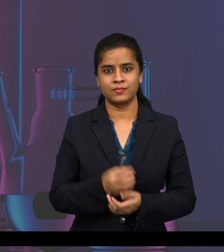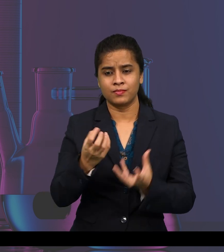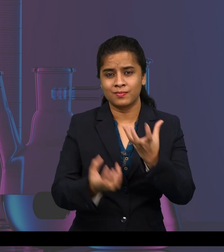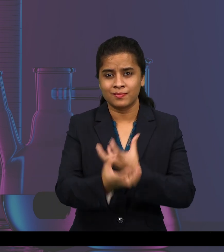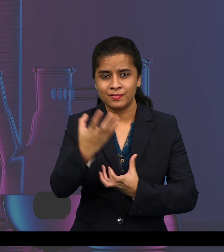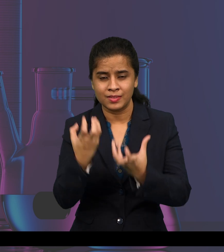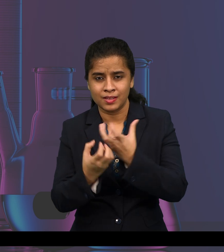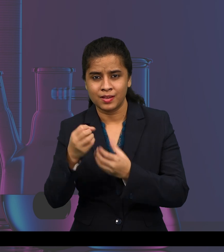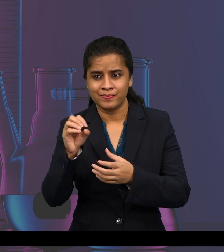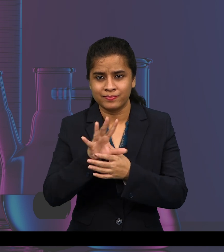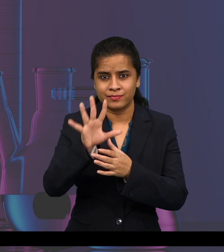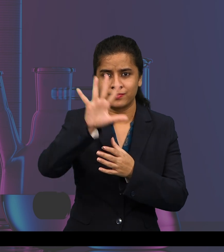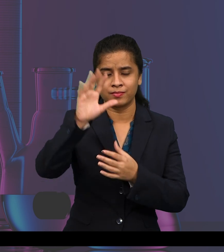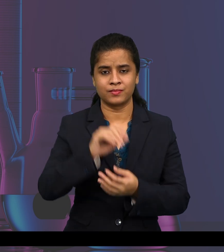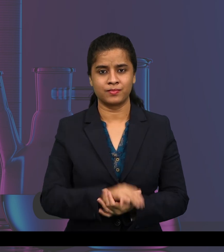ಆರ್ದ್ರತೆ,